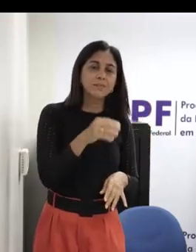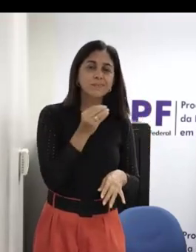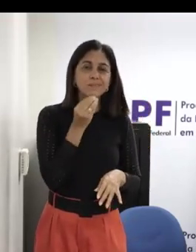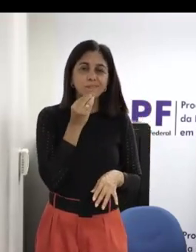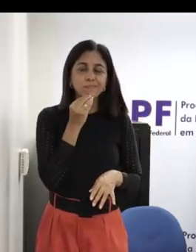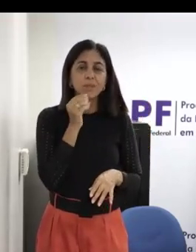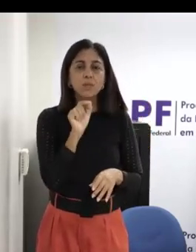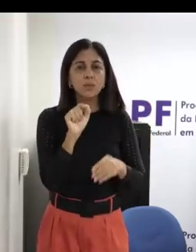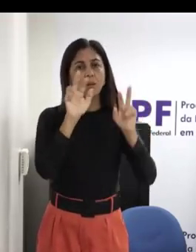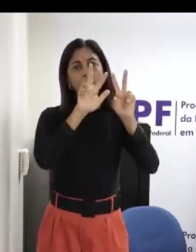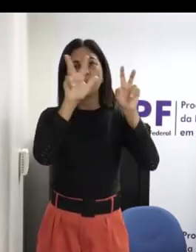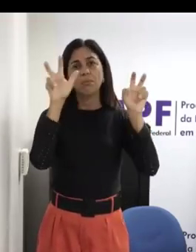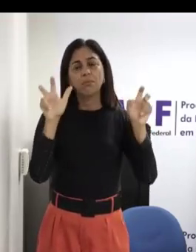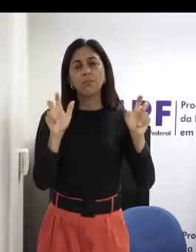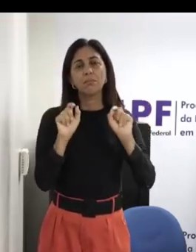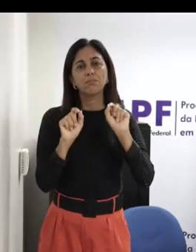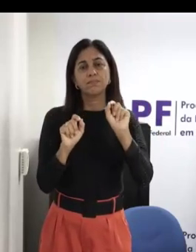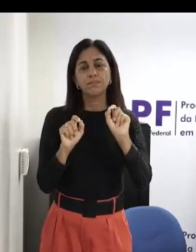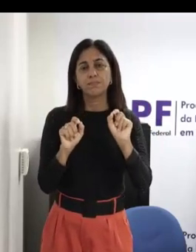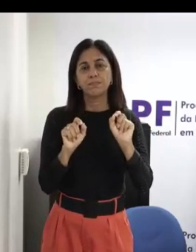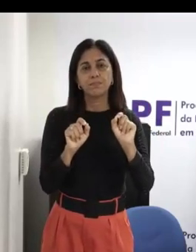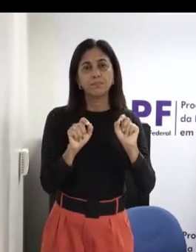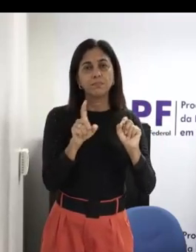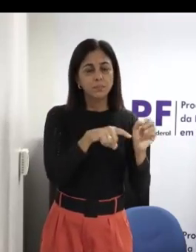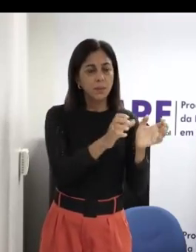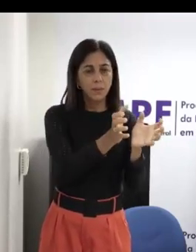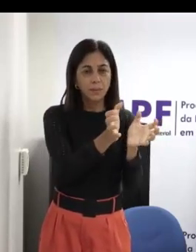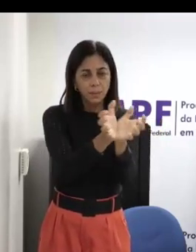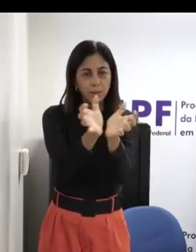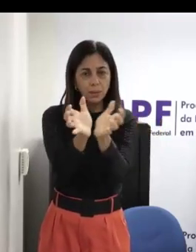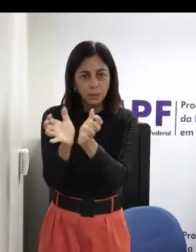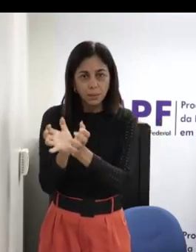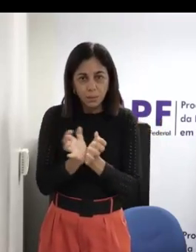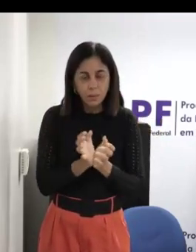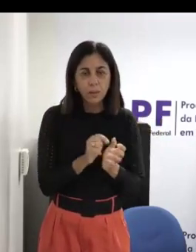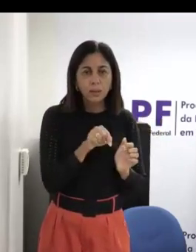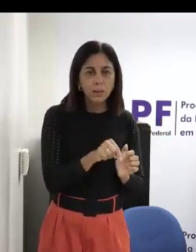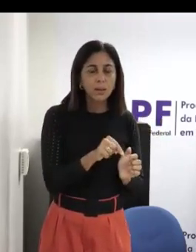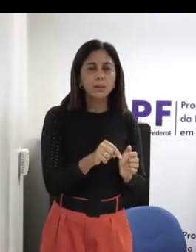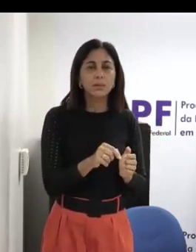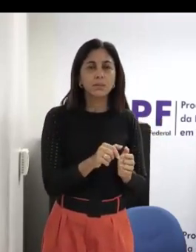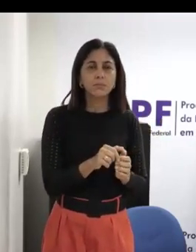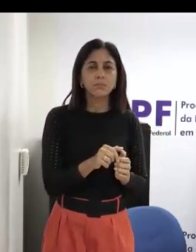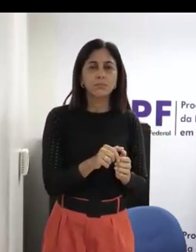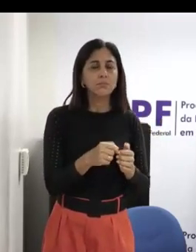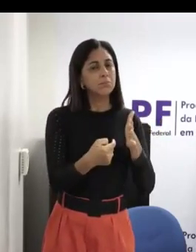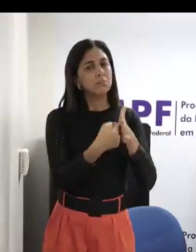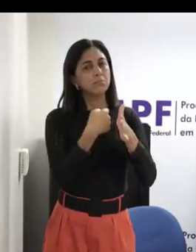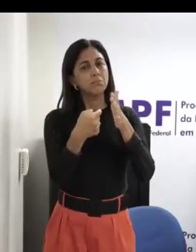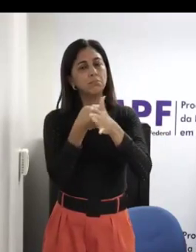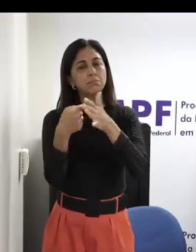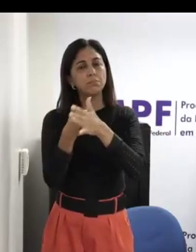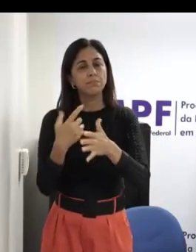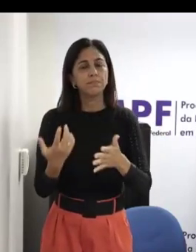tão pertinente a valorização de todos os atores que estiveram aqui presentes todas as perguntas